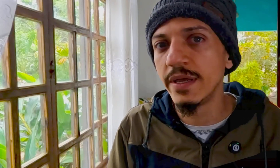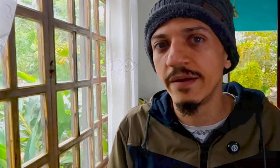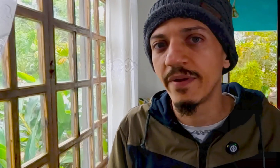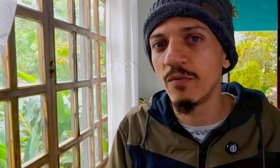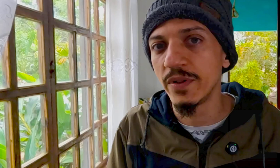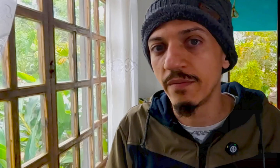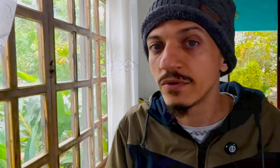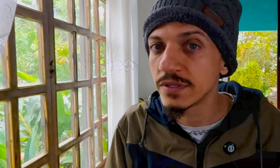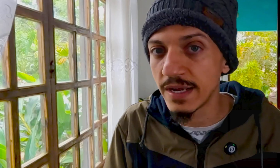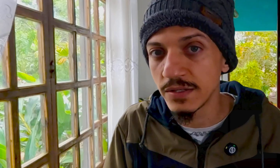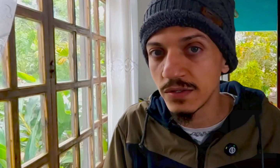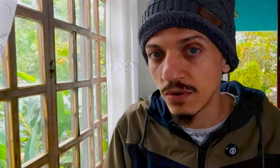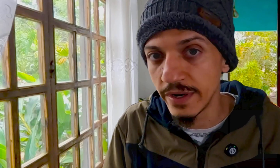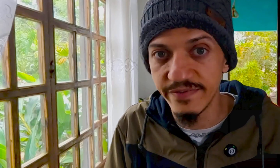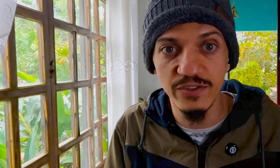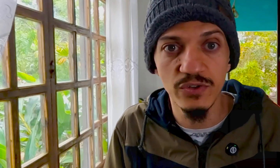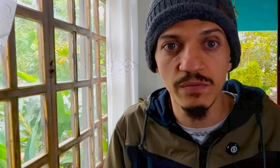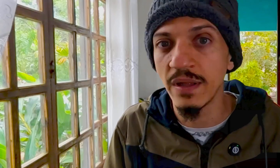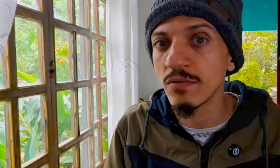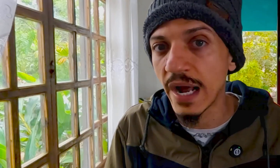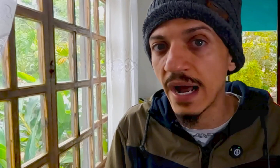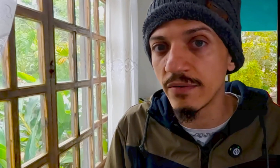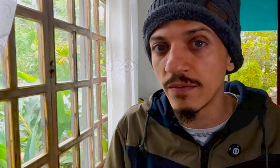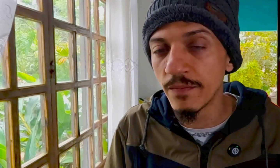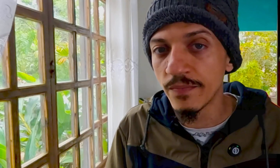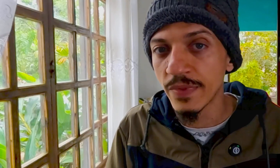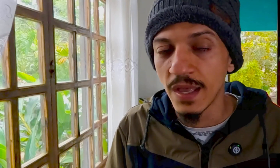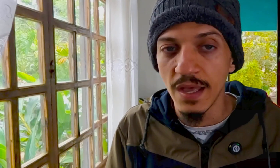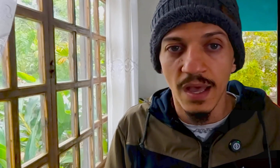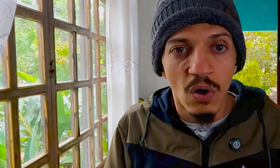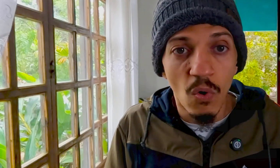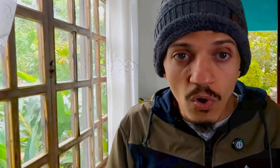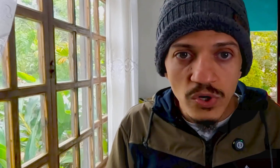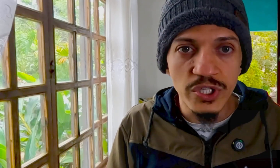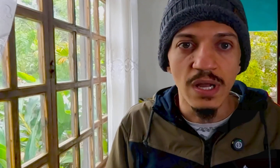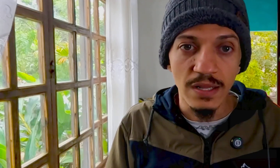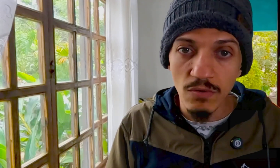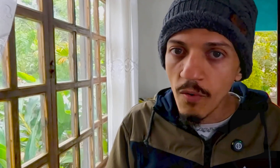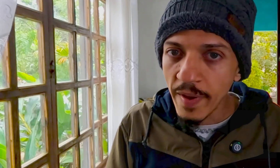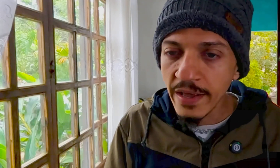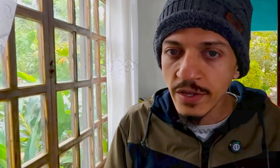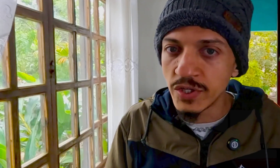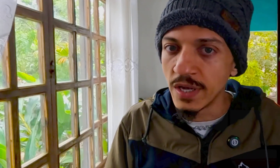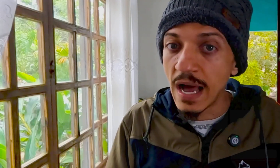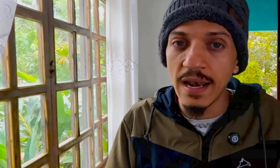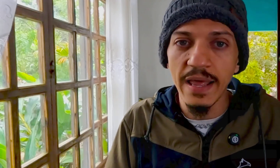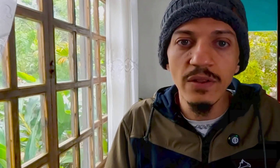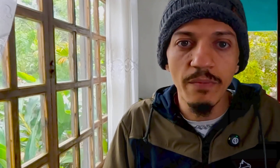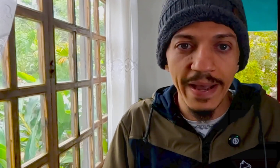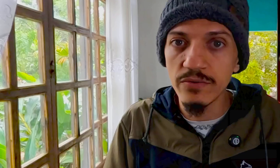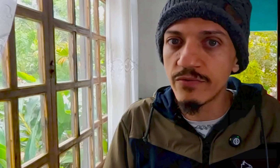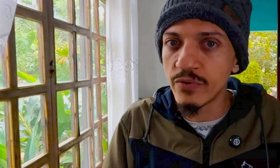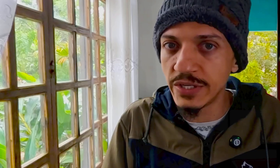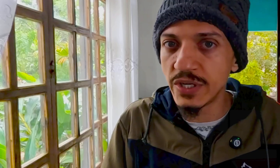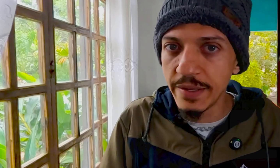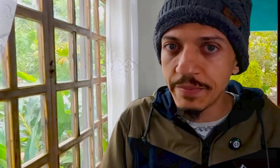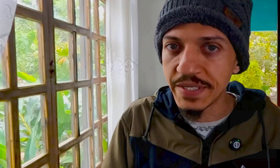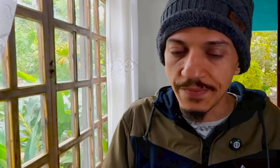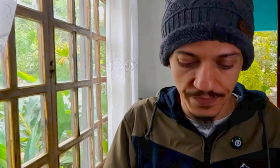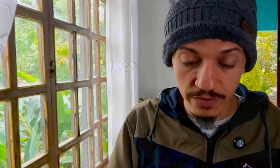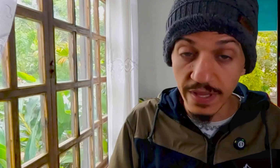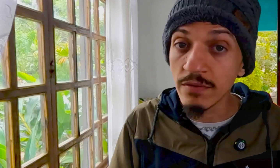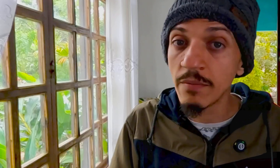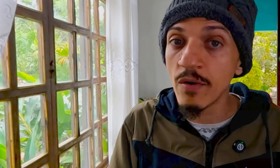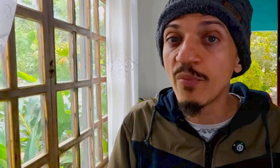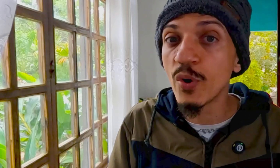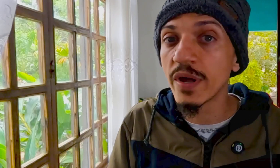aluno aqui para eu poder mostrar as histórias, vídeo de mentorado. Hoje, atualmente, além do método Fluente em Libras,